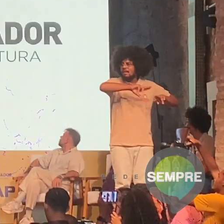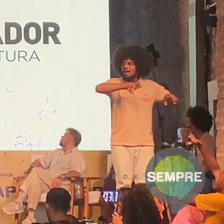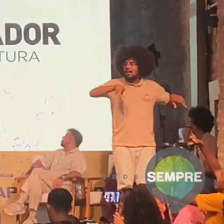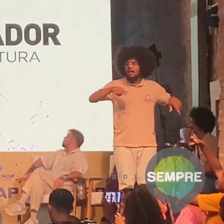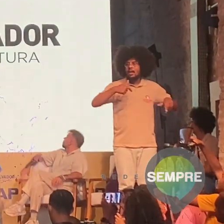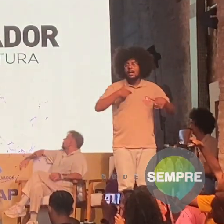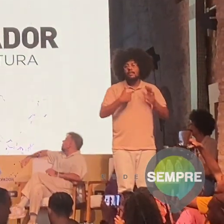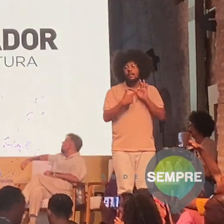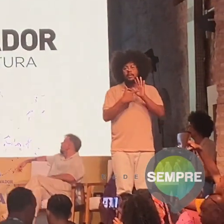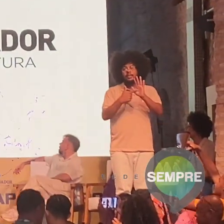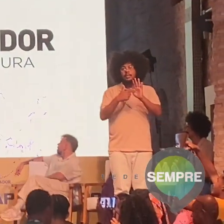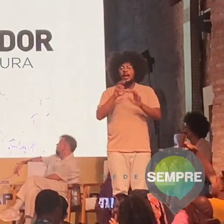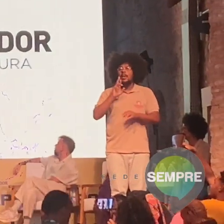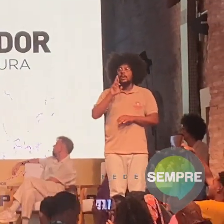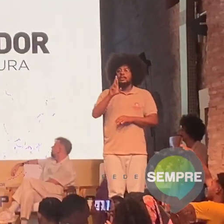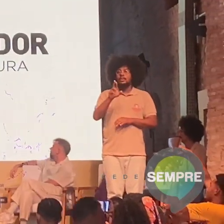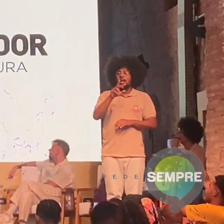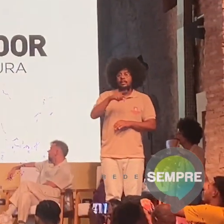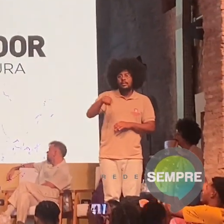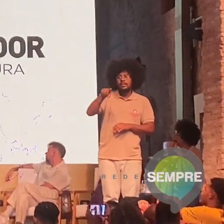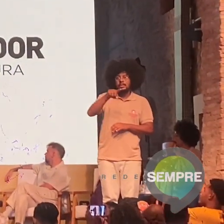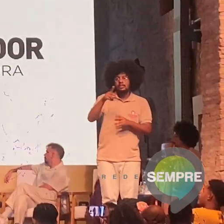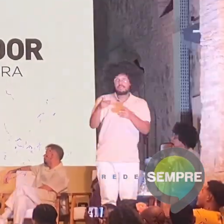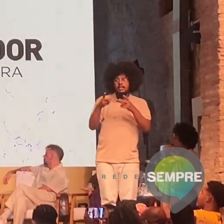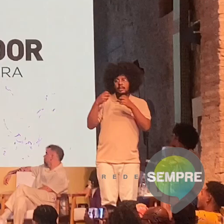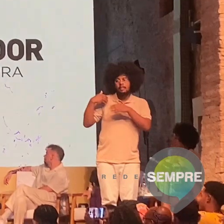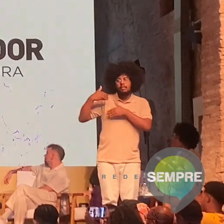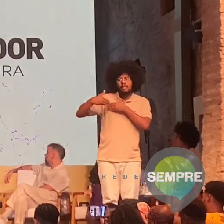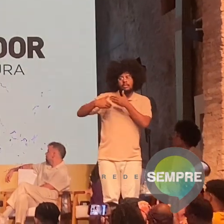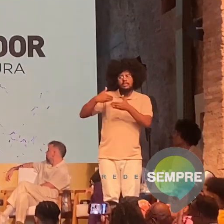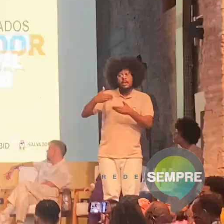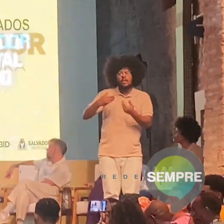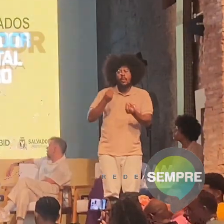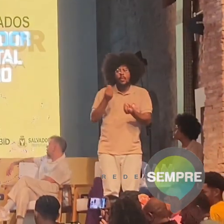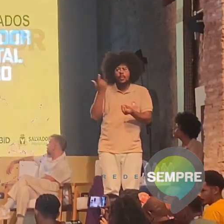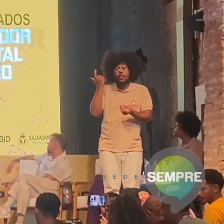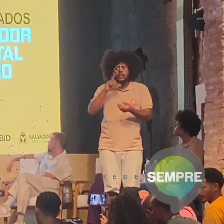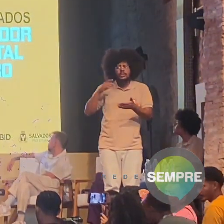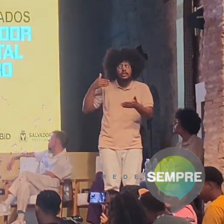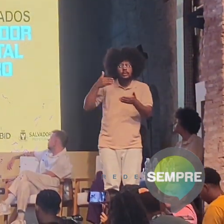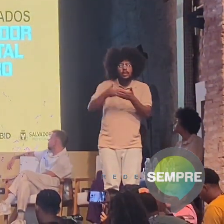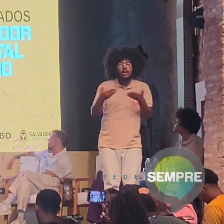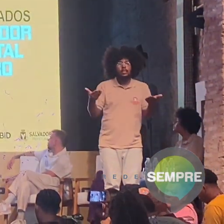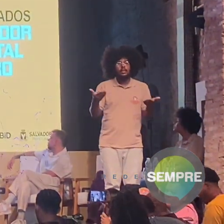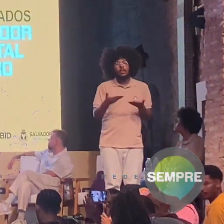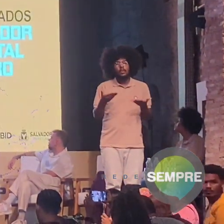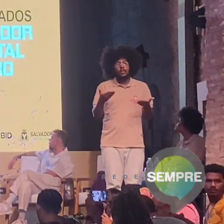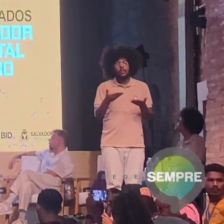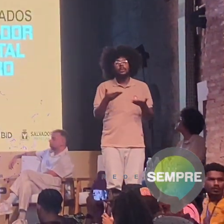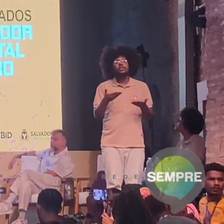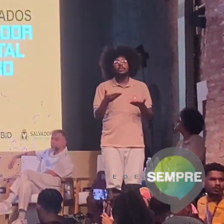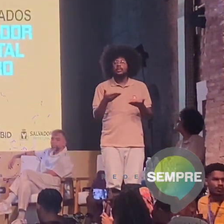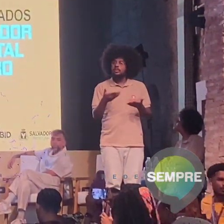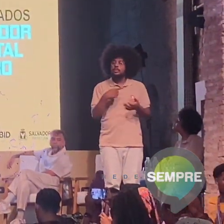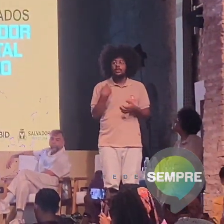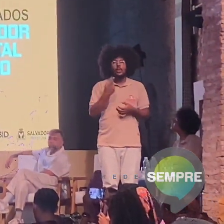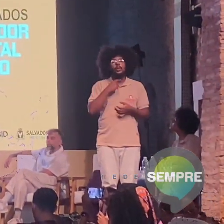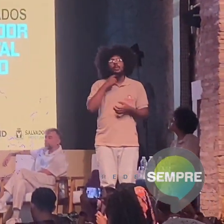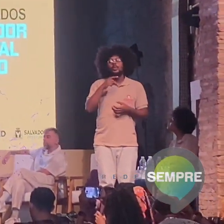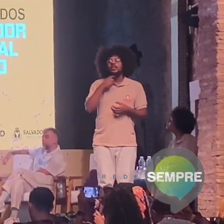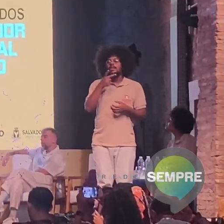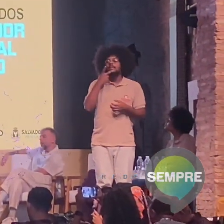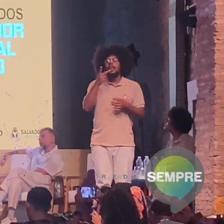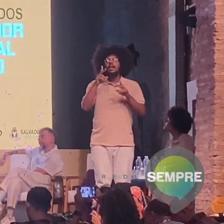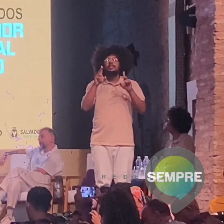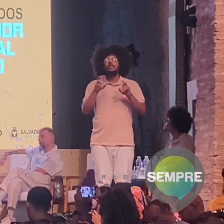O resultado desse processo para vocês, para que a gente conseguisse chegar aqui hoje. A gente não consegue ainda falar de